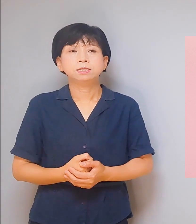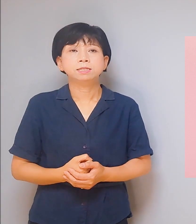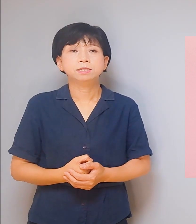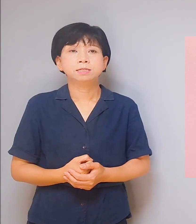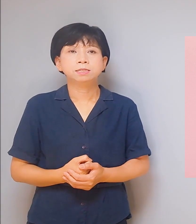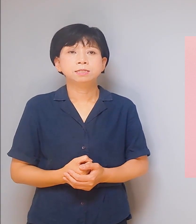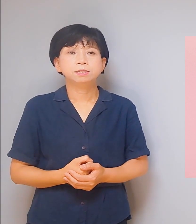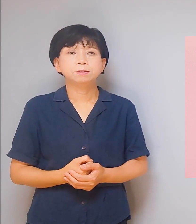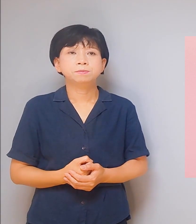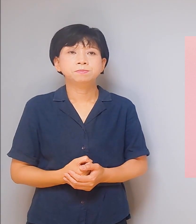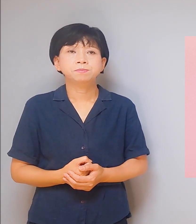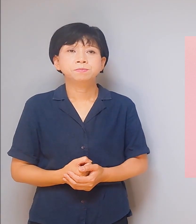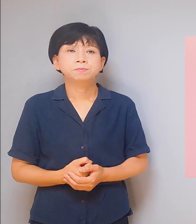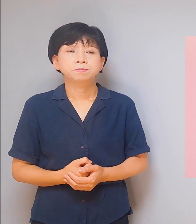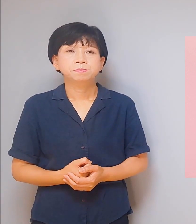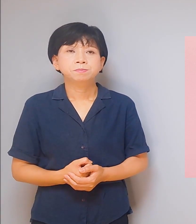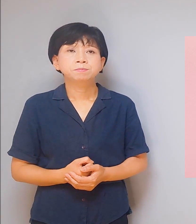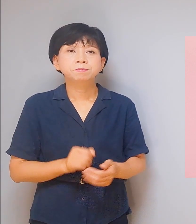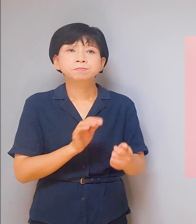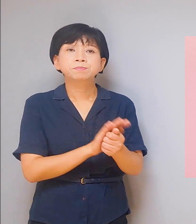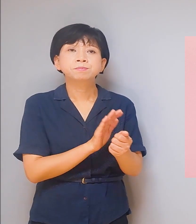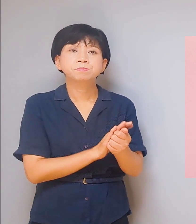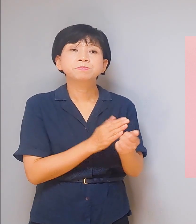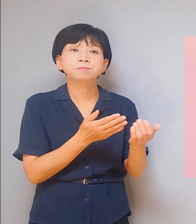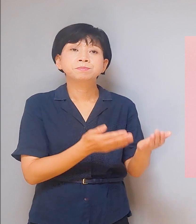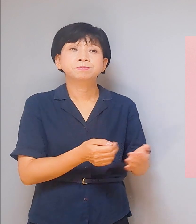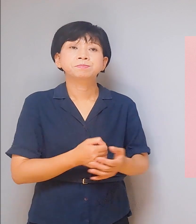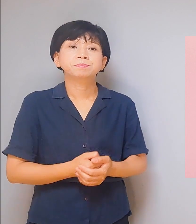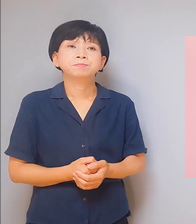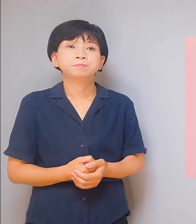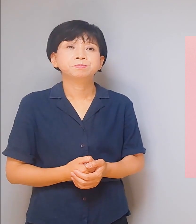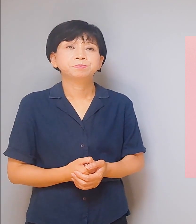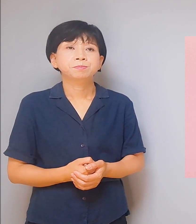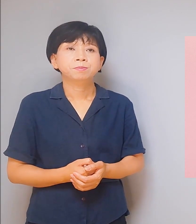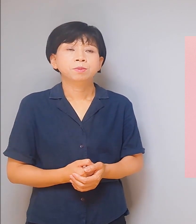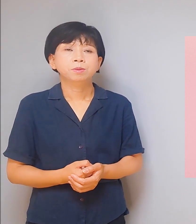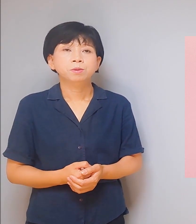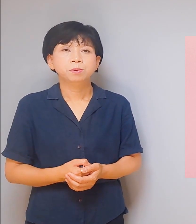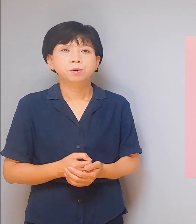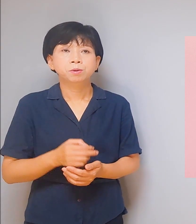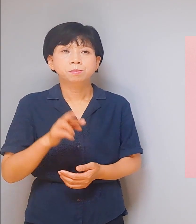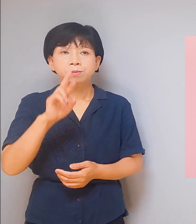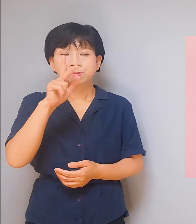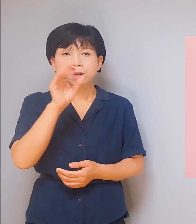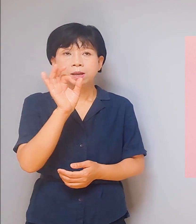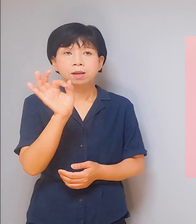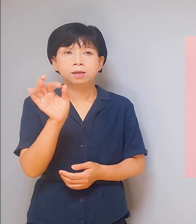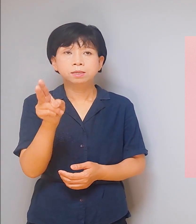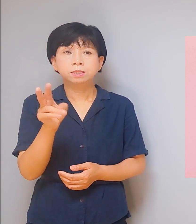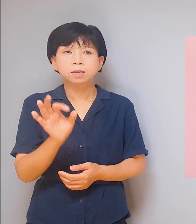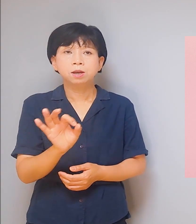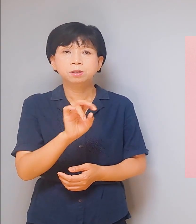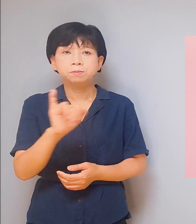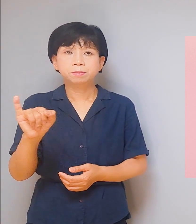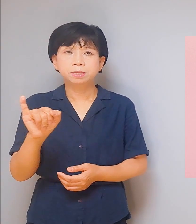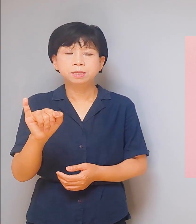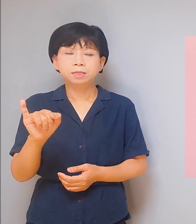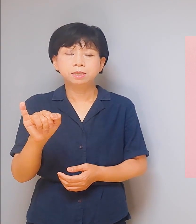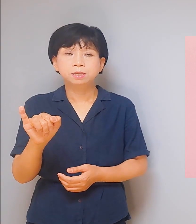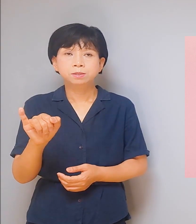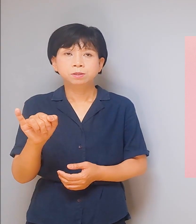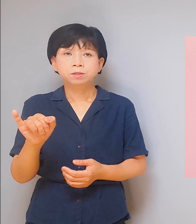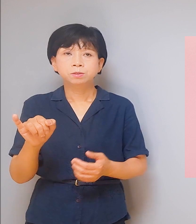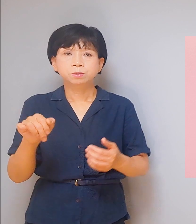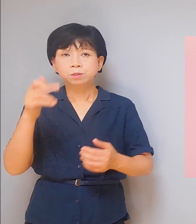이미경 권사님, 천사는 김현숙 네, 집사님이시고 또 박영미 성도님